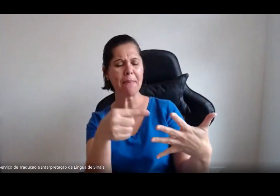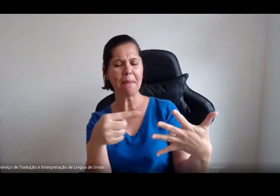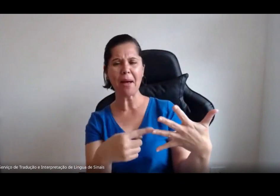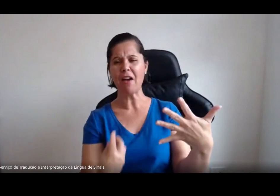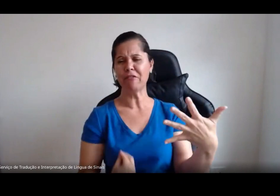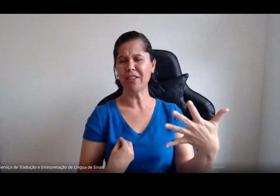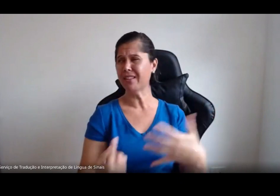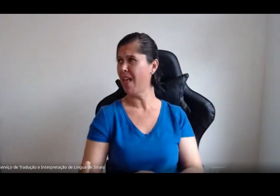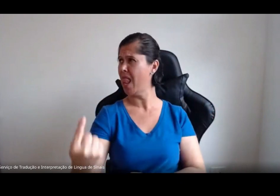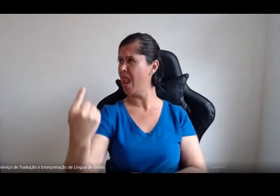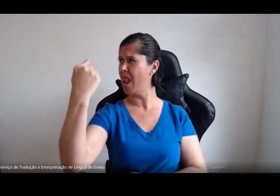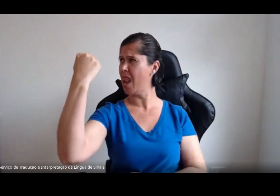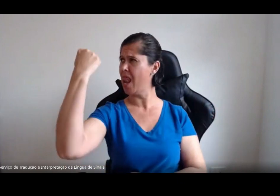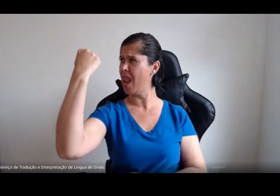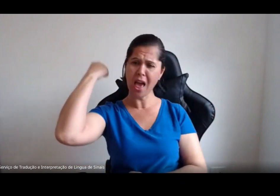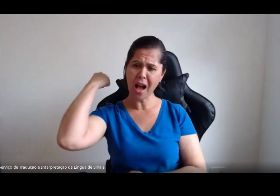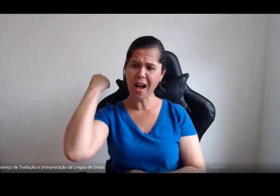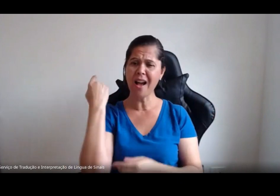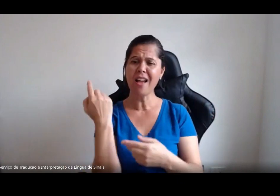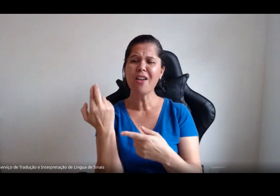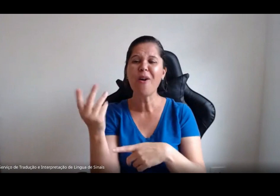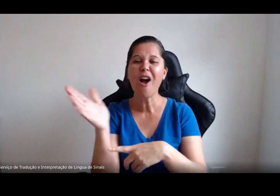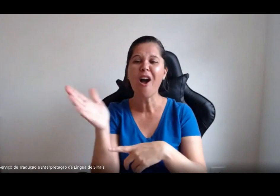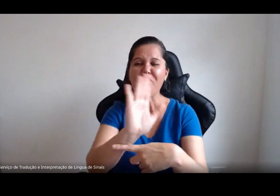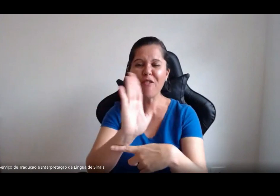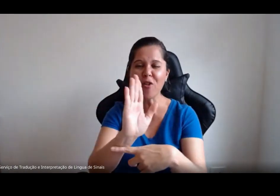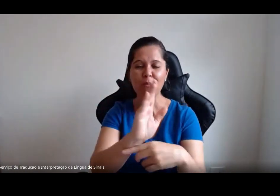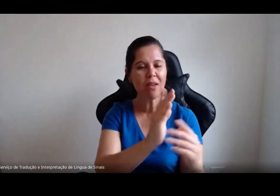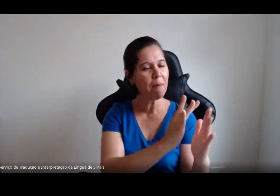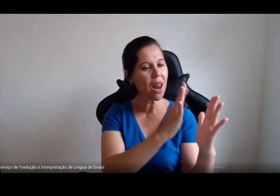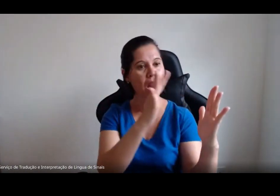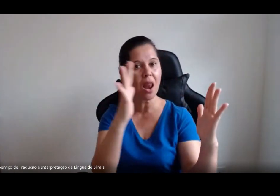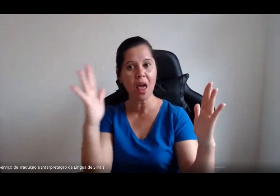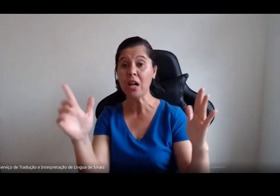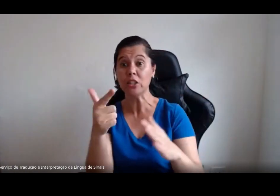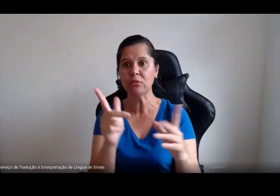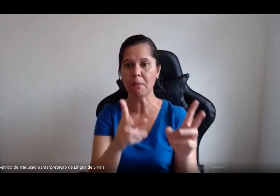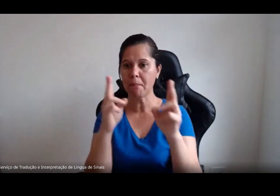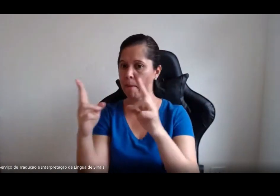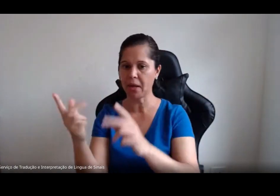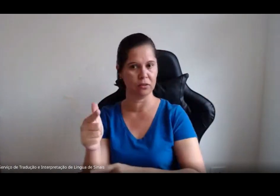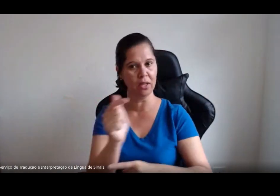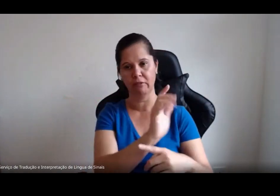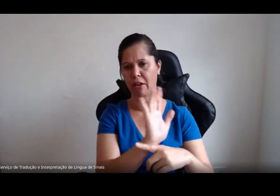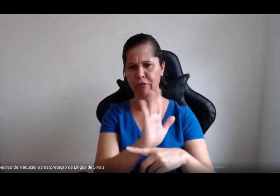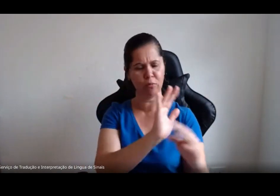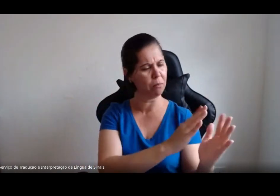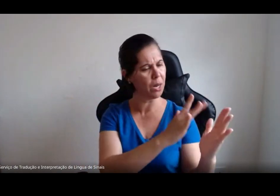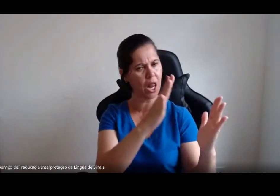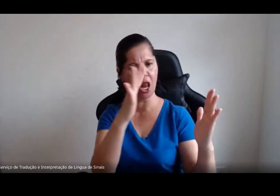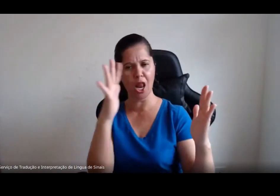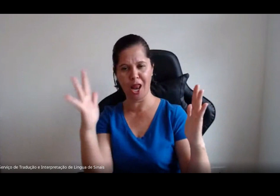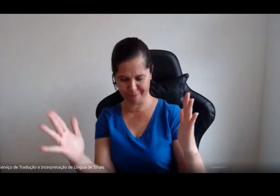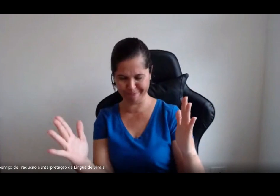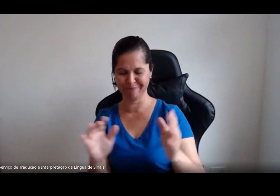vida desde o começo, contando como se fosse um filme sem flashback, se possível. Para Bourdieu,